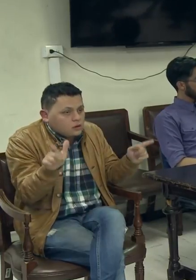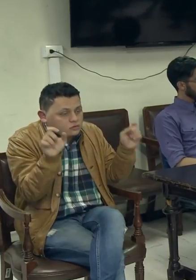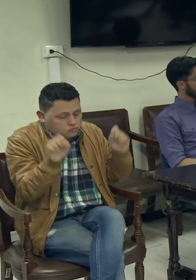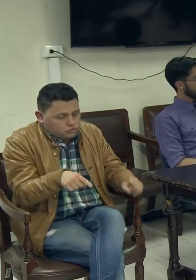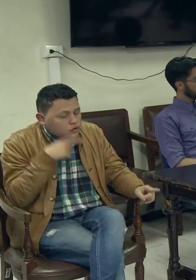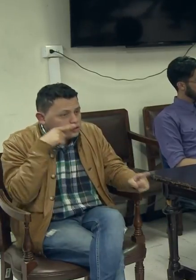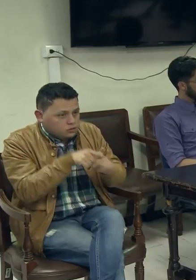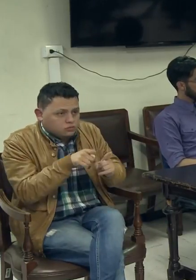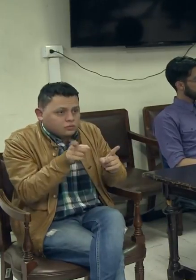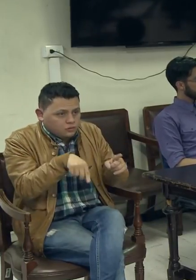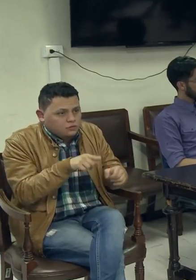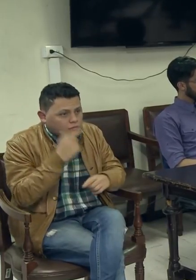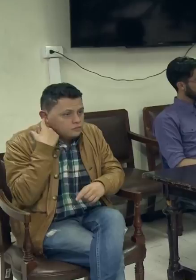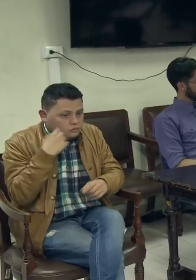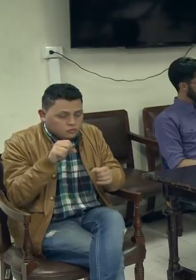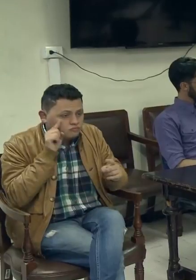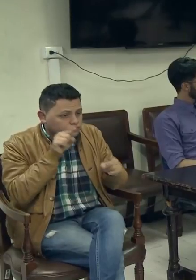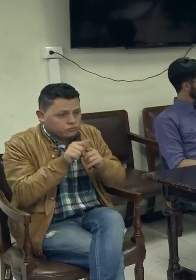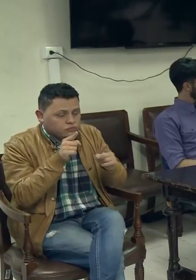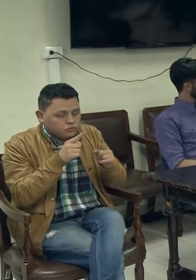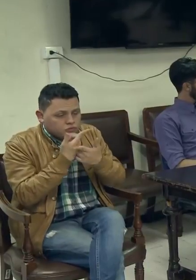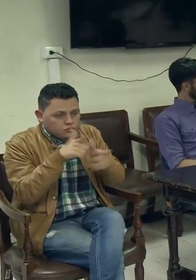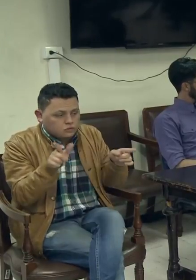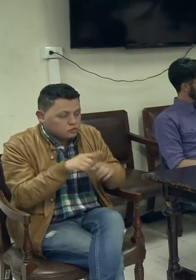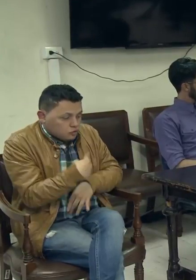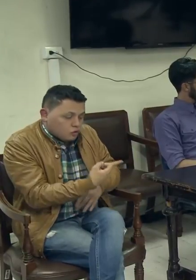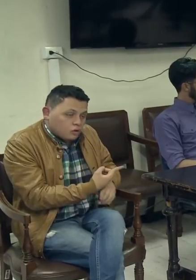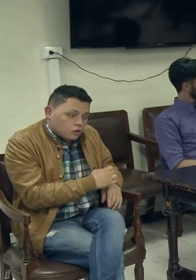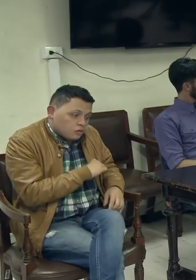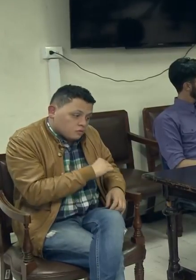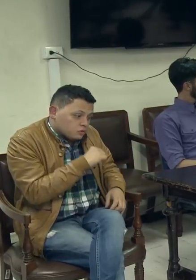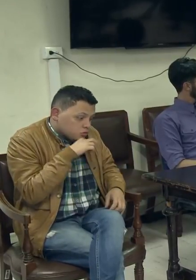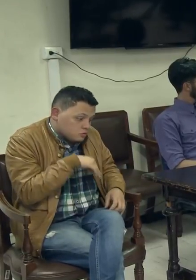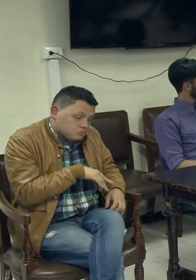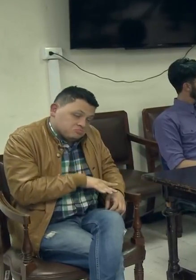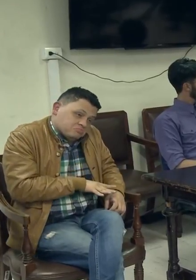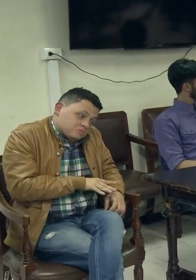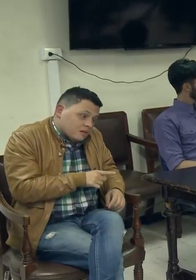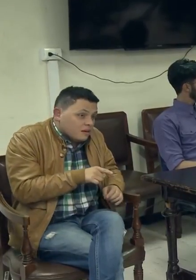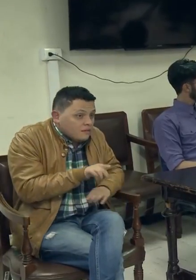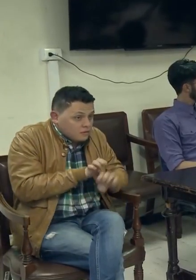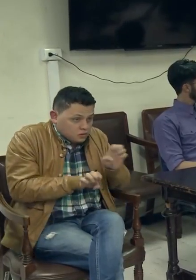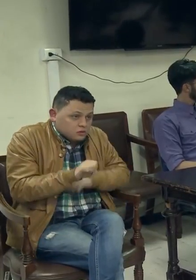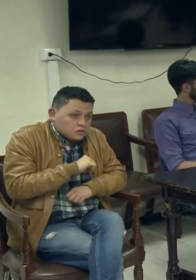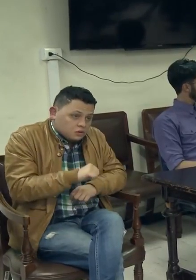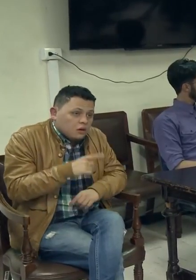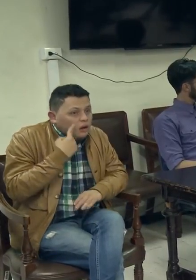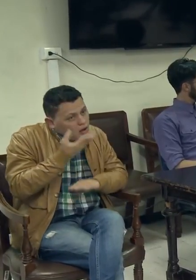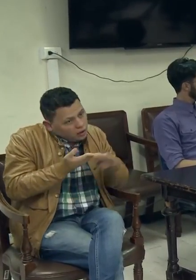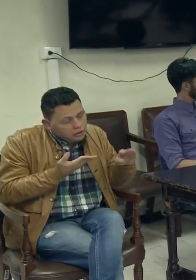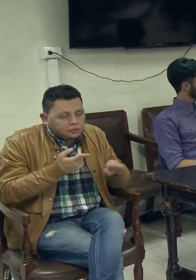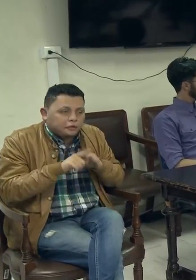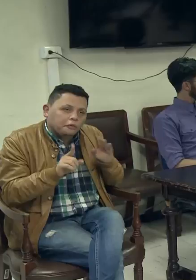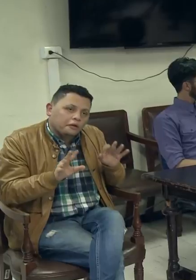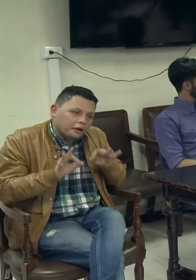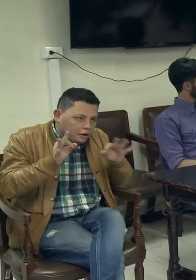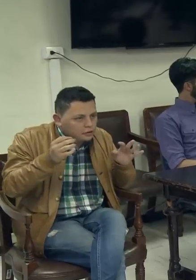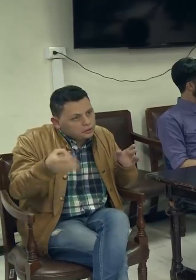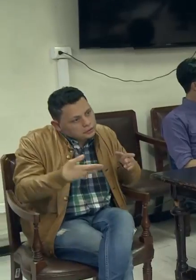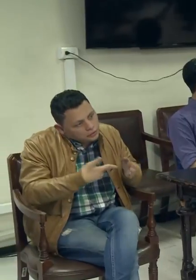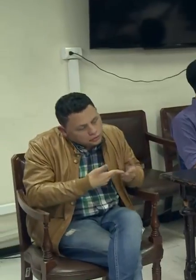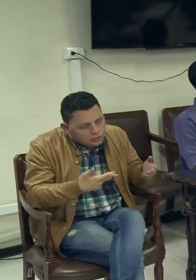liberación que obviamente la defensa de los derechos no tiene. La defensa de los derechos es garantizar